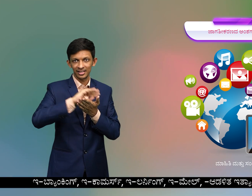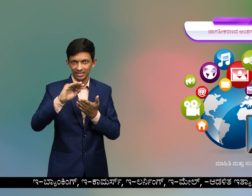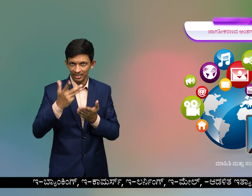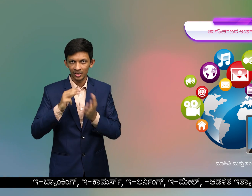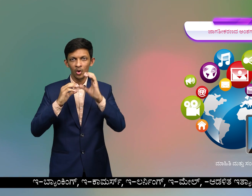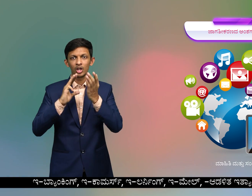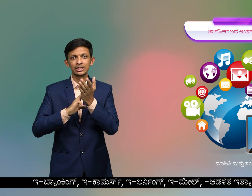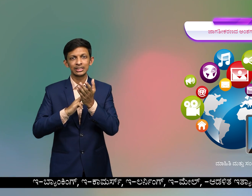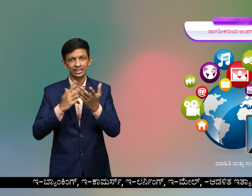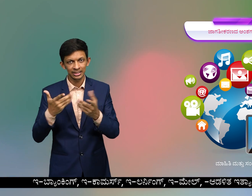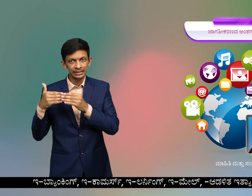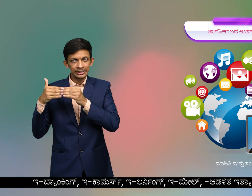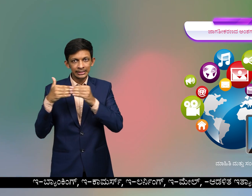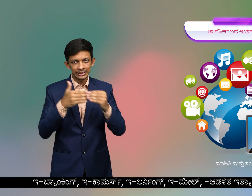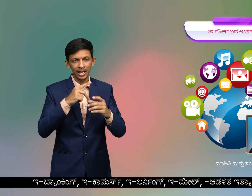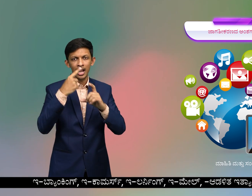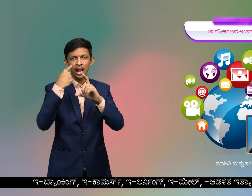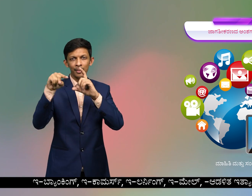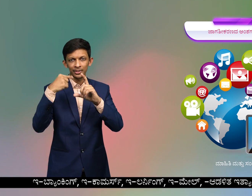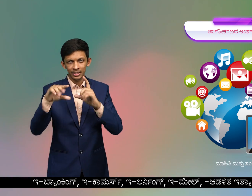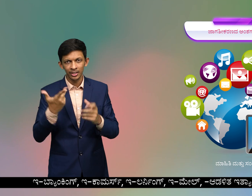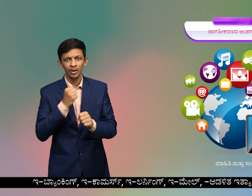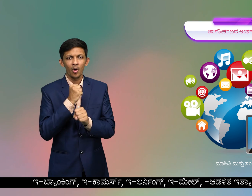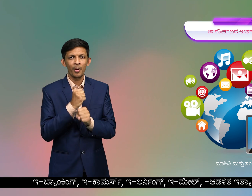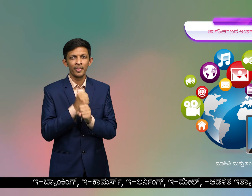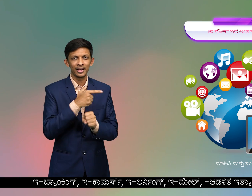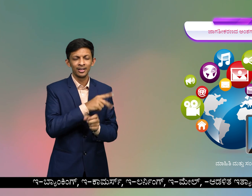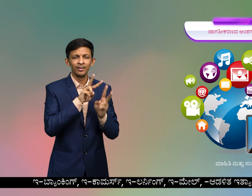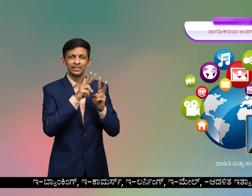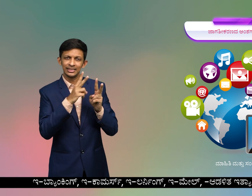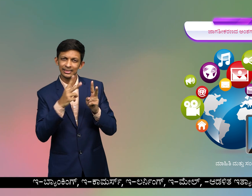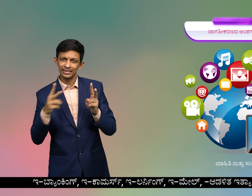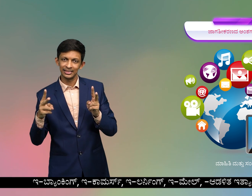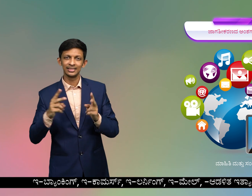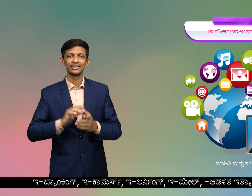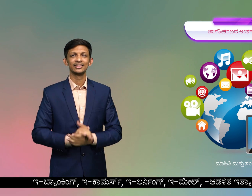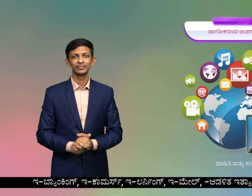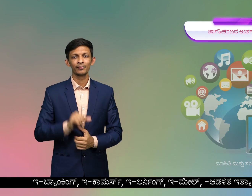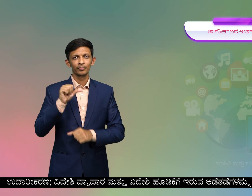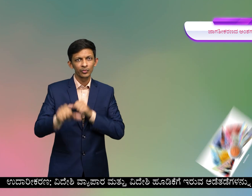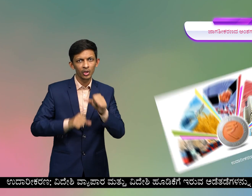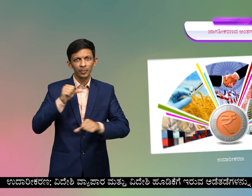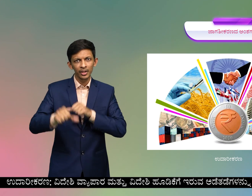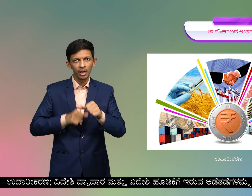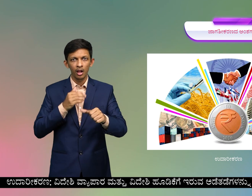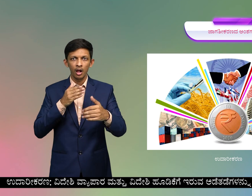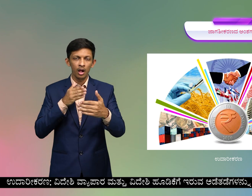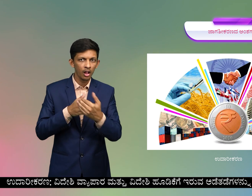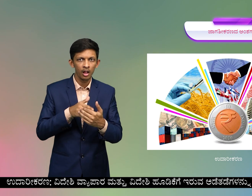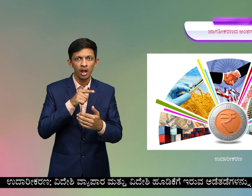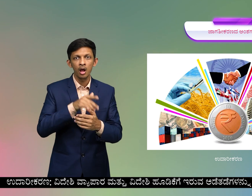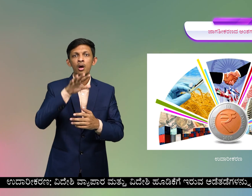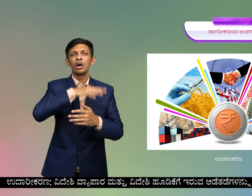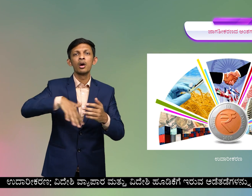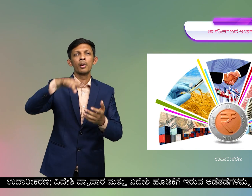ಇ-ಬ್ಯಾಂಕಿಂಗ್, ಇ-ಕಾಮರ್ಸ್, ಇ-ಲರ್ನಿಂಗ್, ಇ-ಮೇಲ್, ಆಡಳಿತ ಇತ್ಯಾದಿಗಳನ್ನು ಮಾಡಿದೆ. ಉದಾರೀಕರಣ.